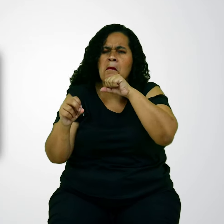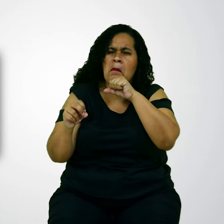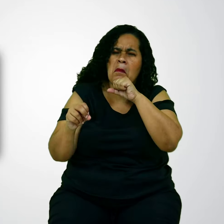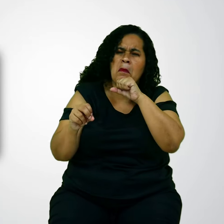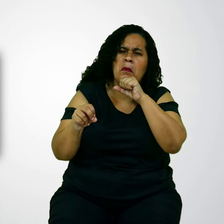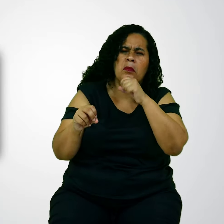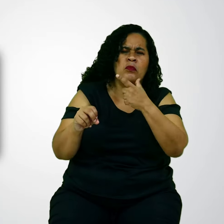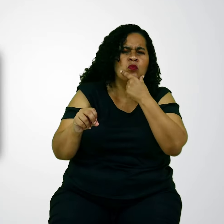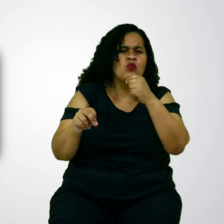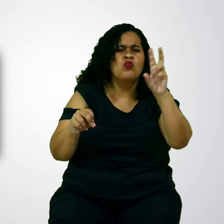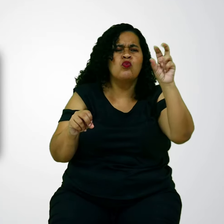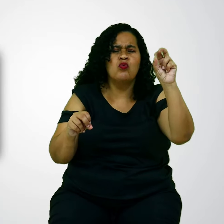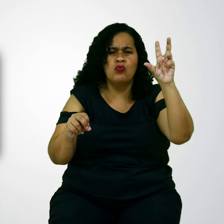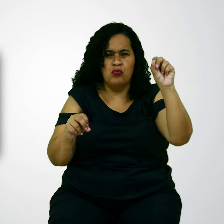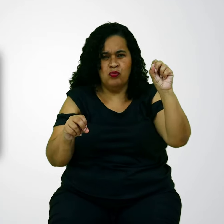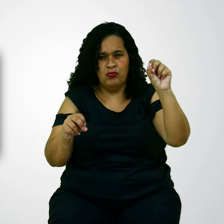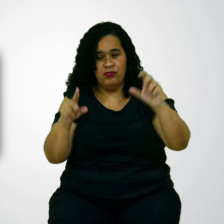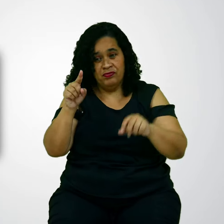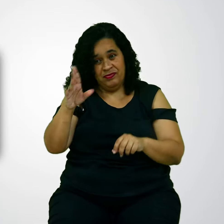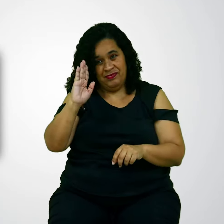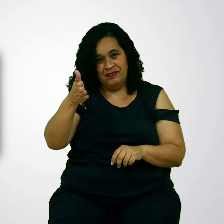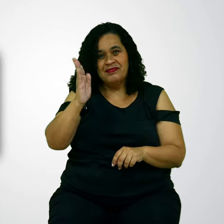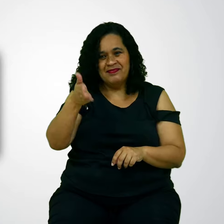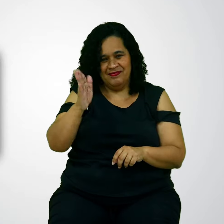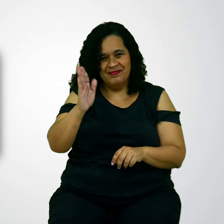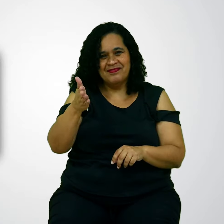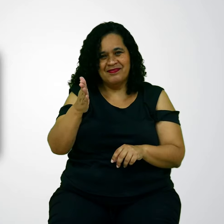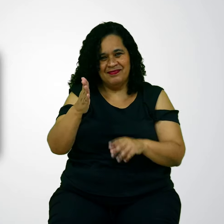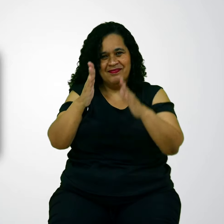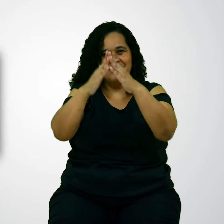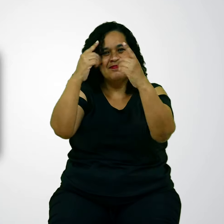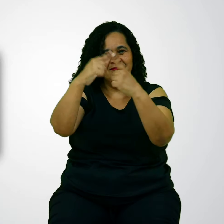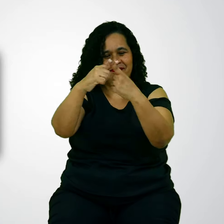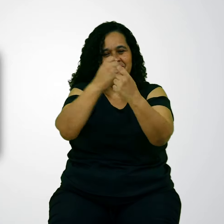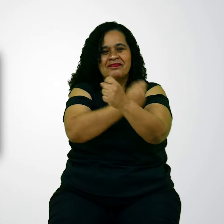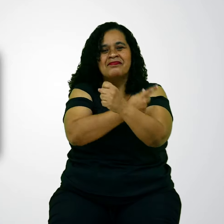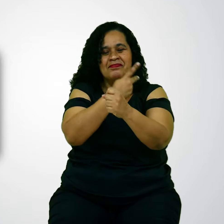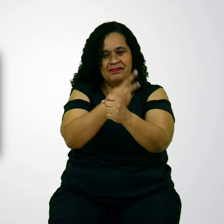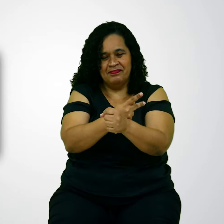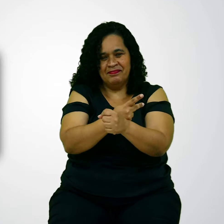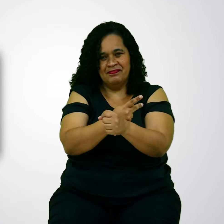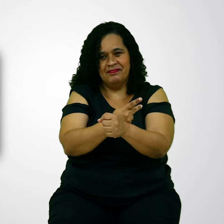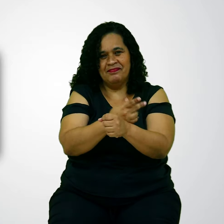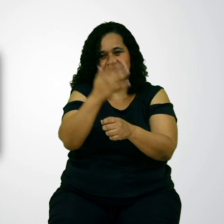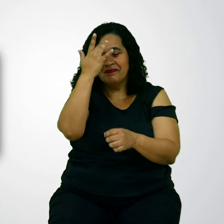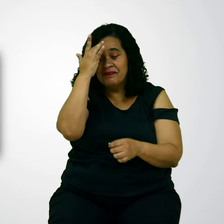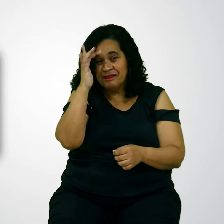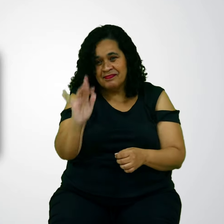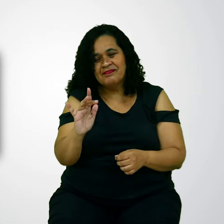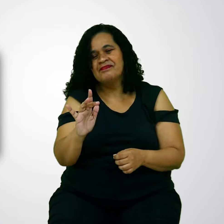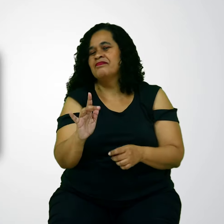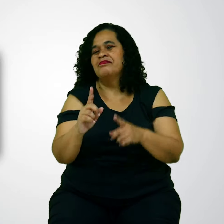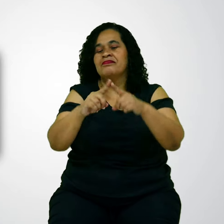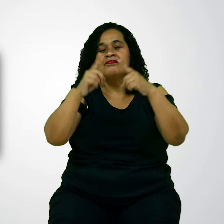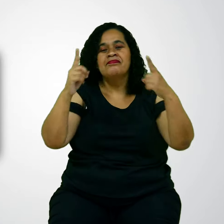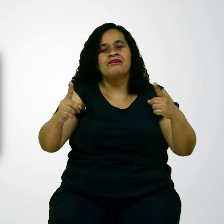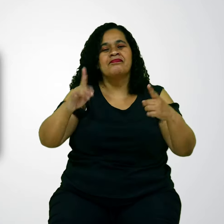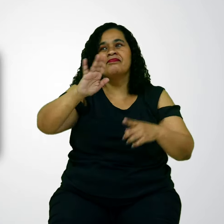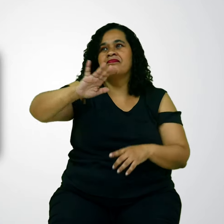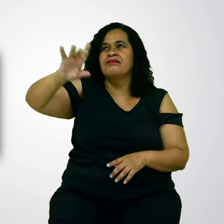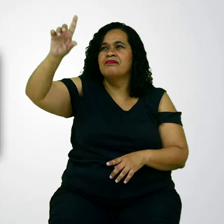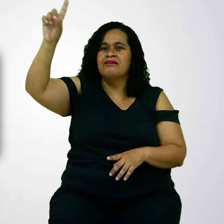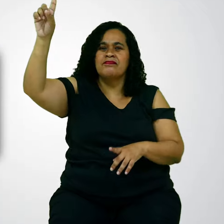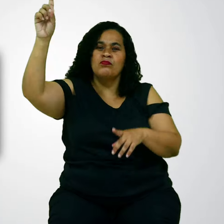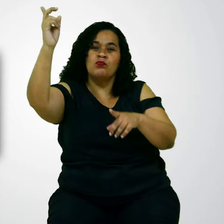você já nasceu na promessa, né? Nasci. Eu não sei qual foi o buraco que eles se esconderam, mas eu sei que Deus caçou a eles todos